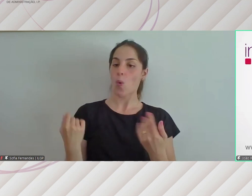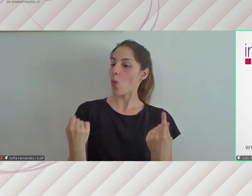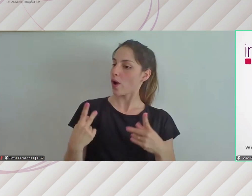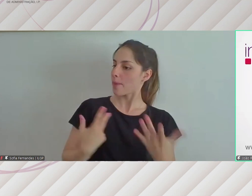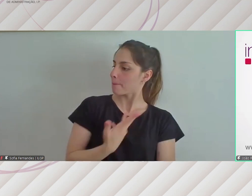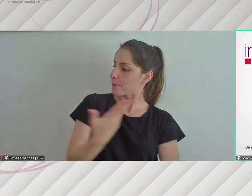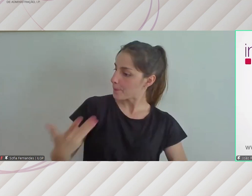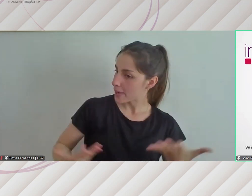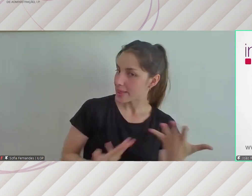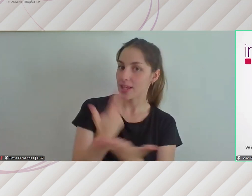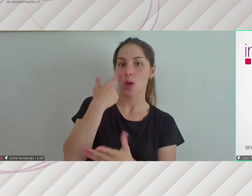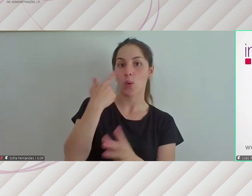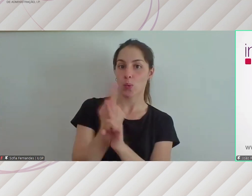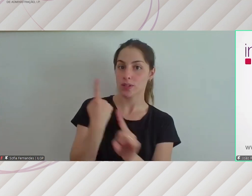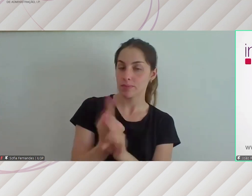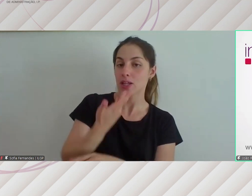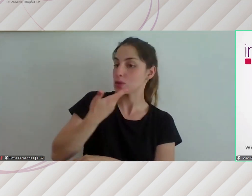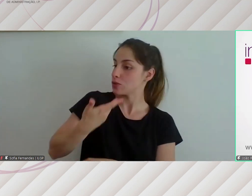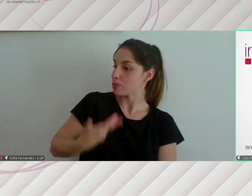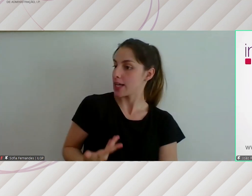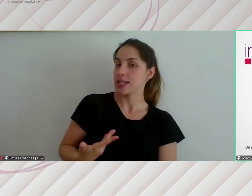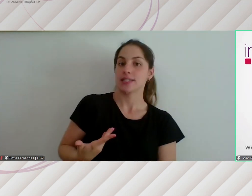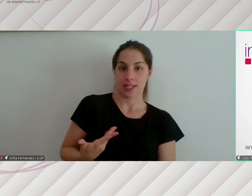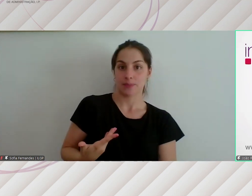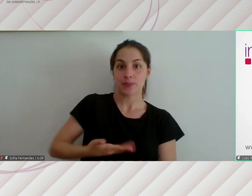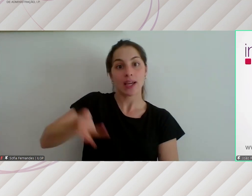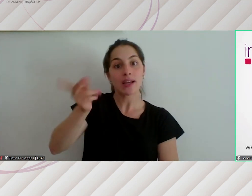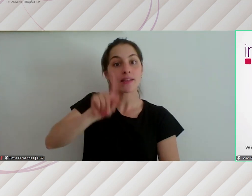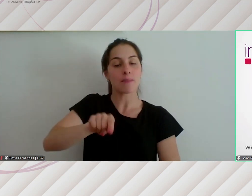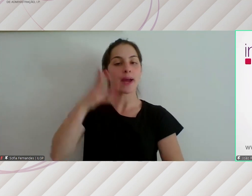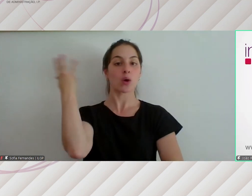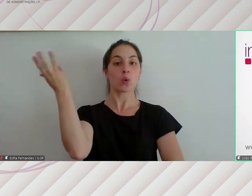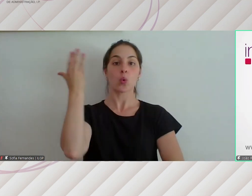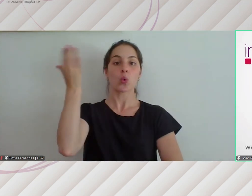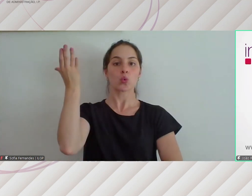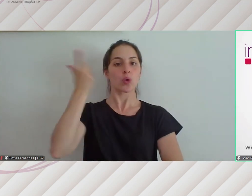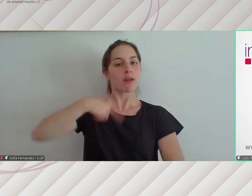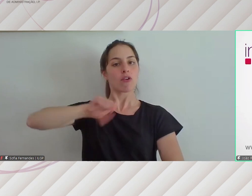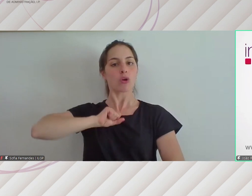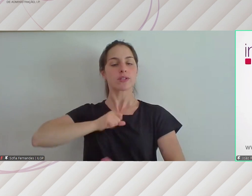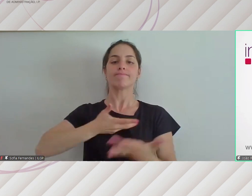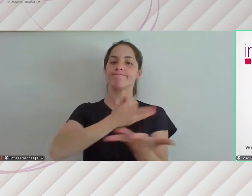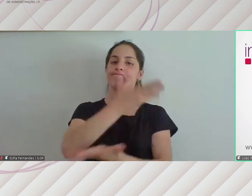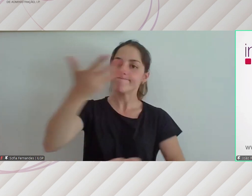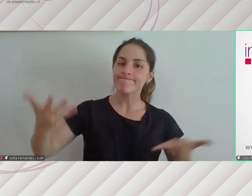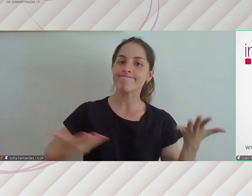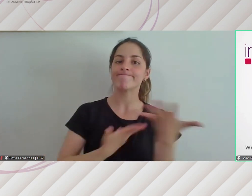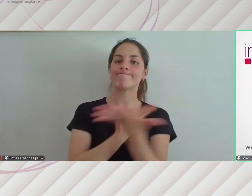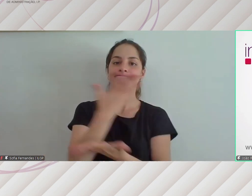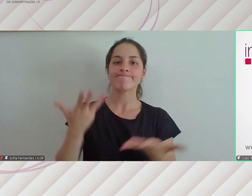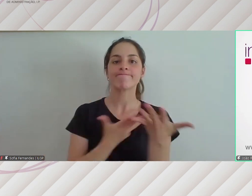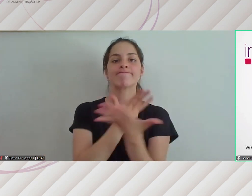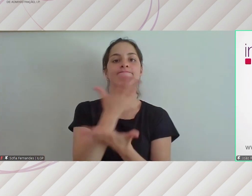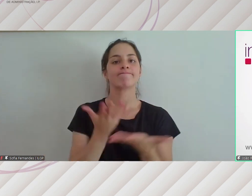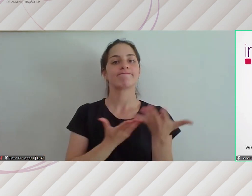de conhecimento e experiência e também de promover uma cultura colaborativa que